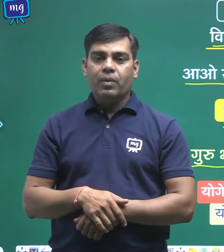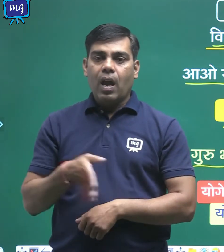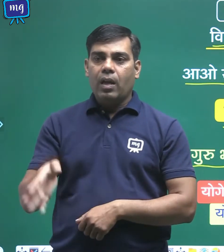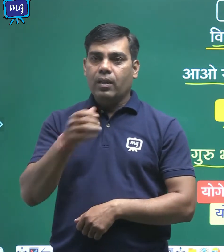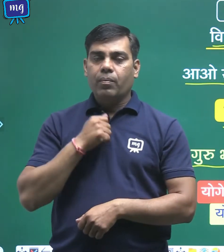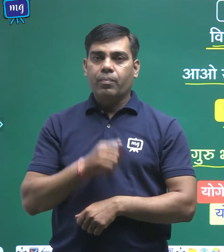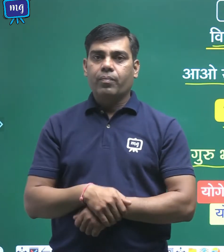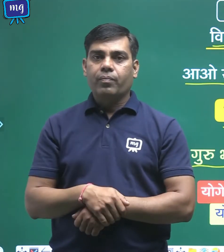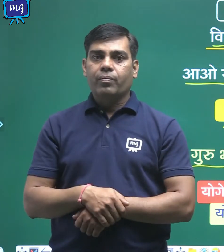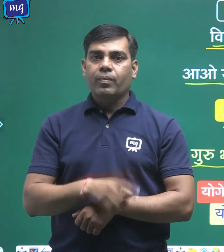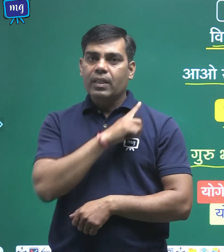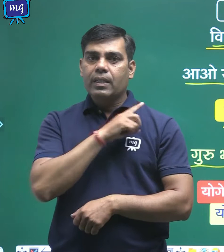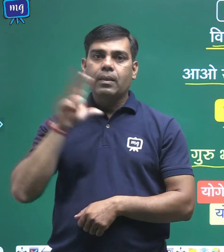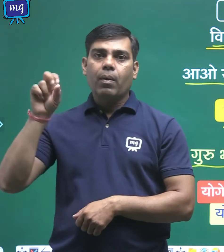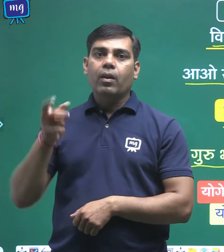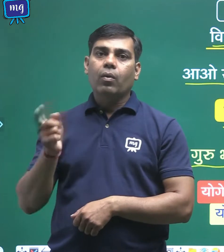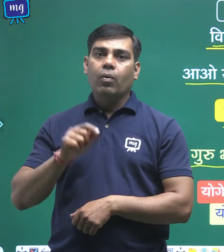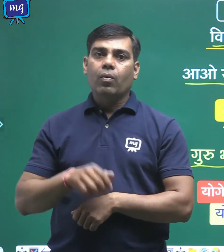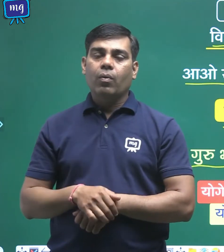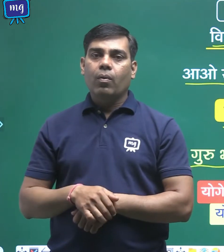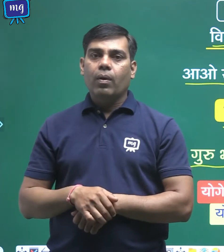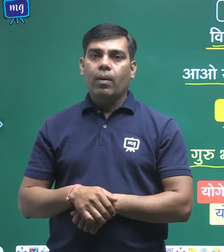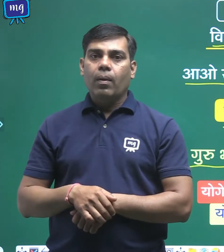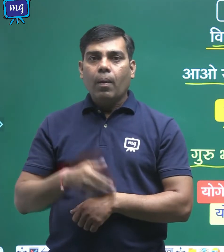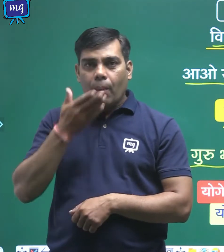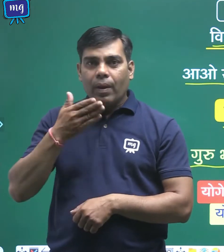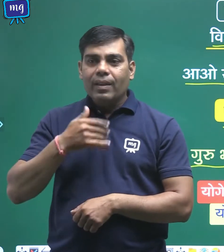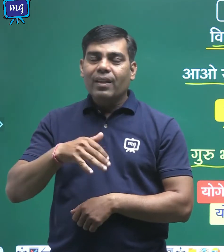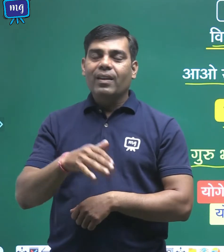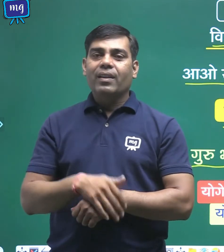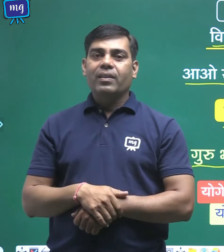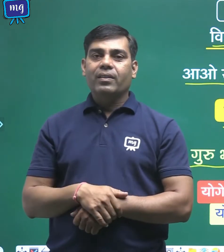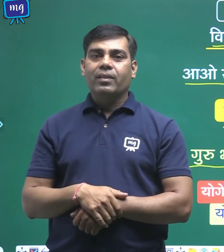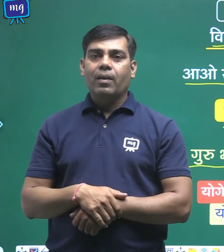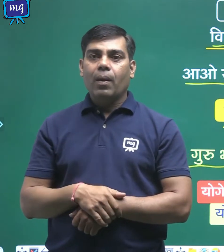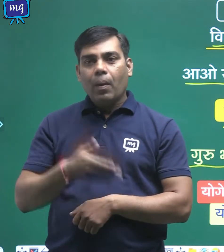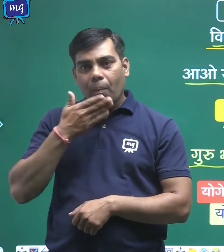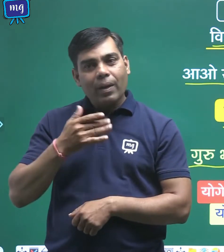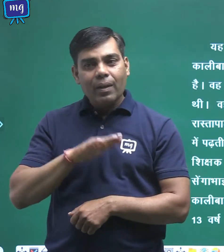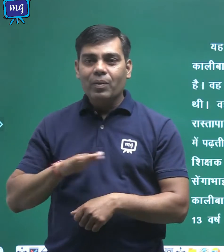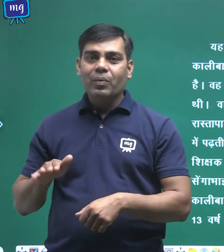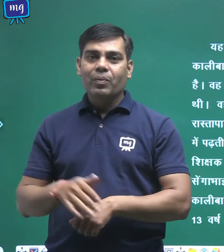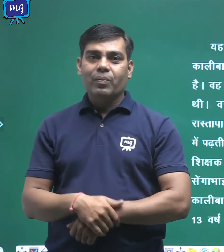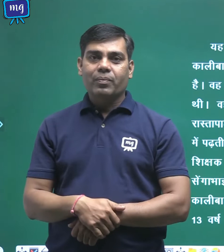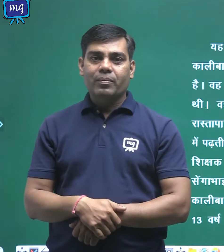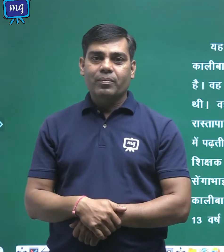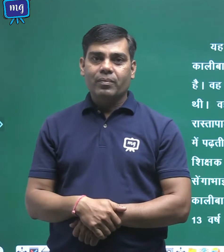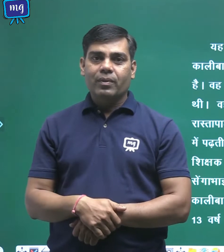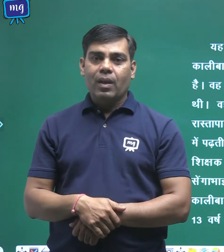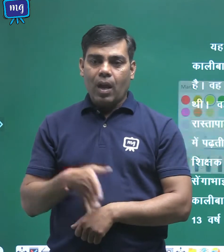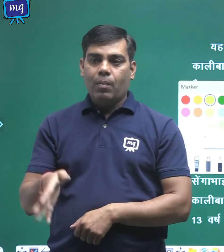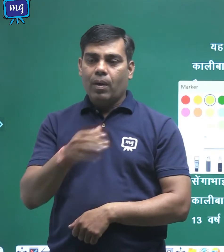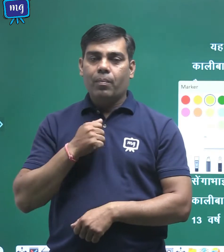हम इस पाठ को पढ़ने जा रहे हैं। पढ़े बच्चों? अब